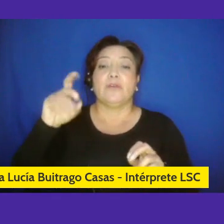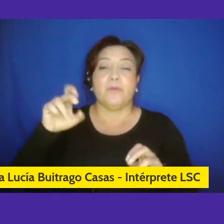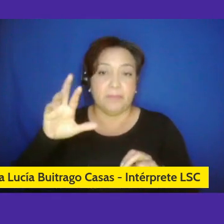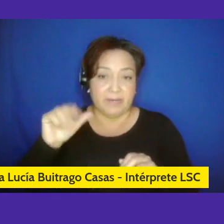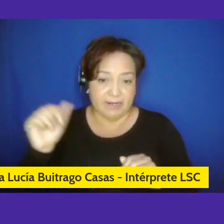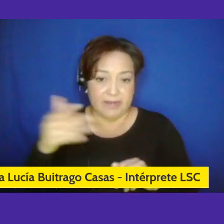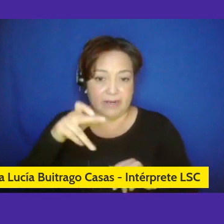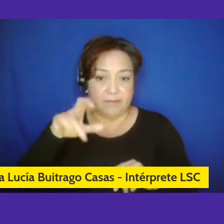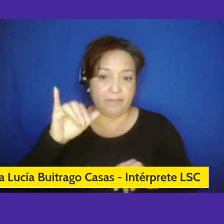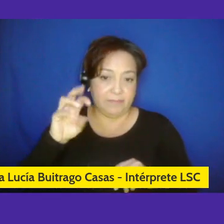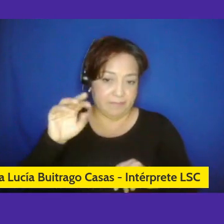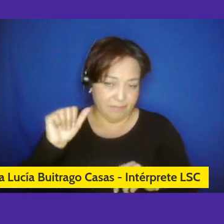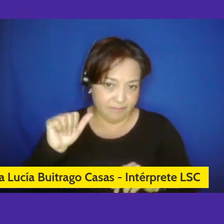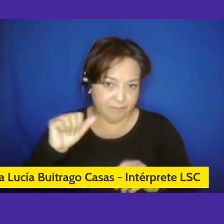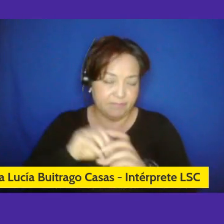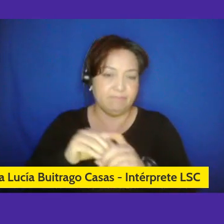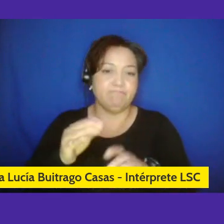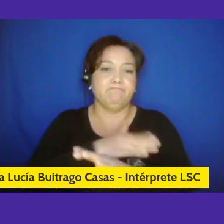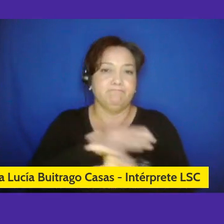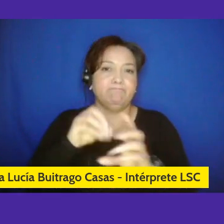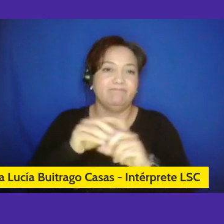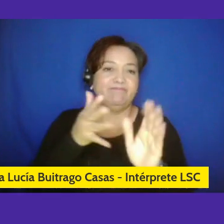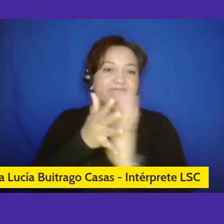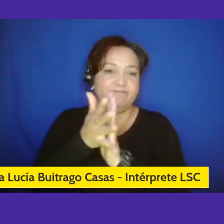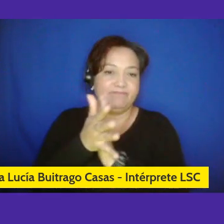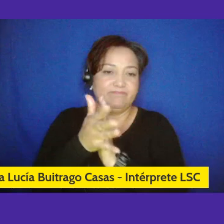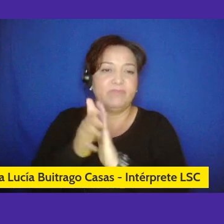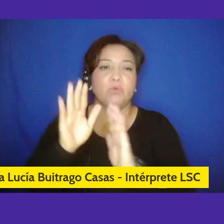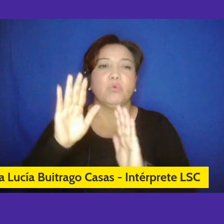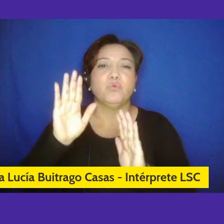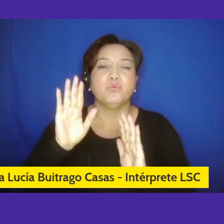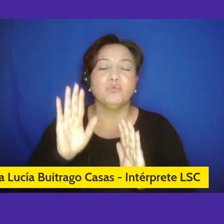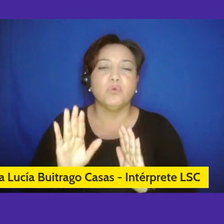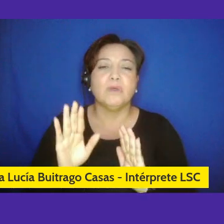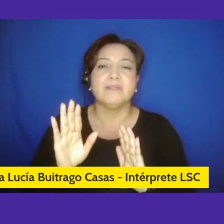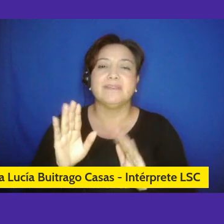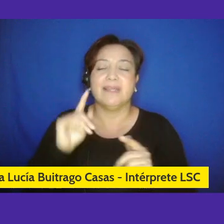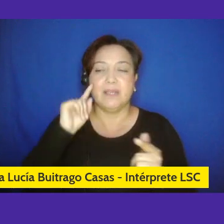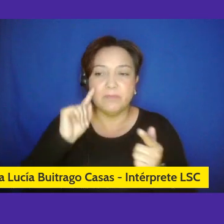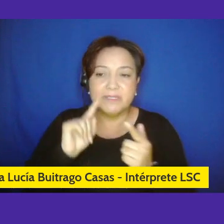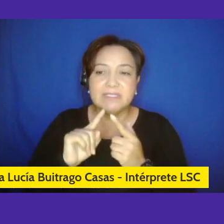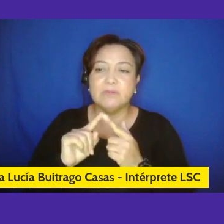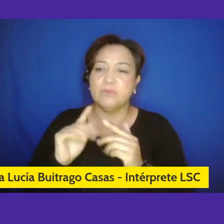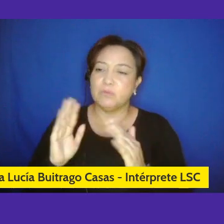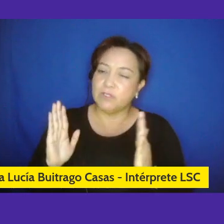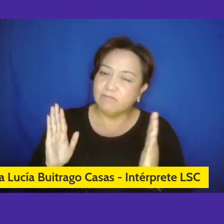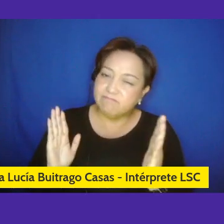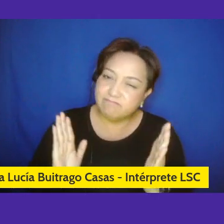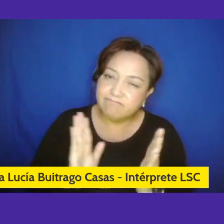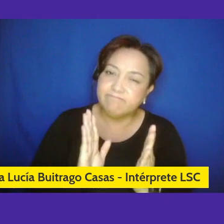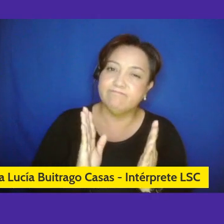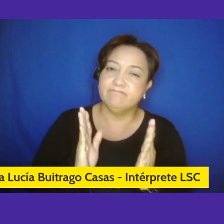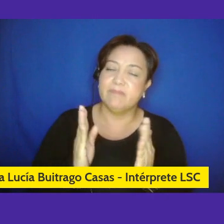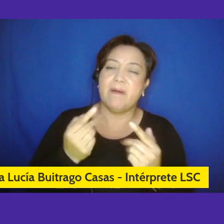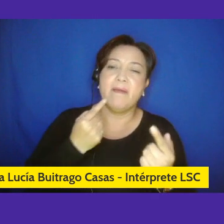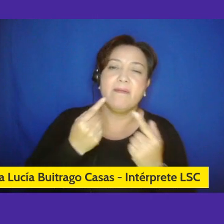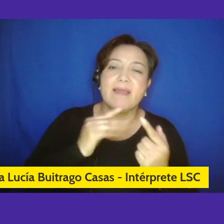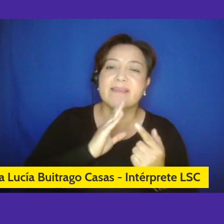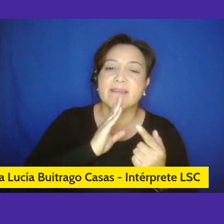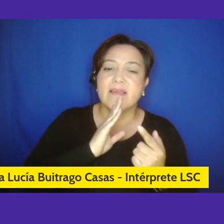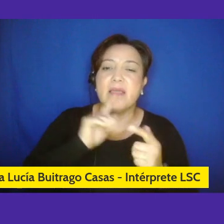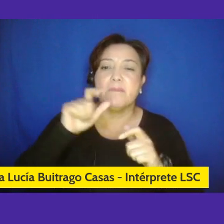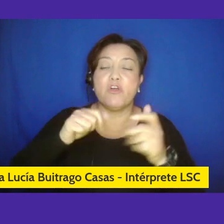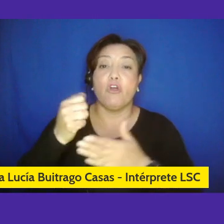como dije antes, es tratar de acercarse o charlar con distribuidores o agentes de venta. Así que por ahí es